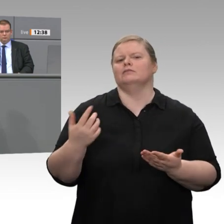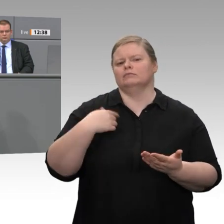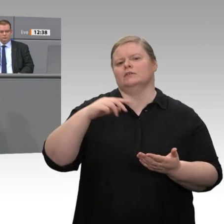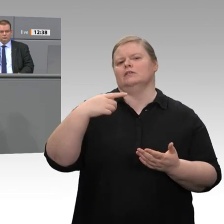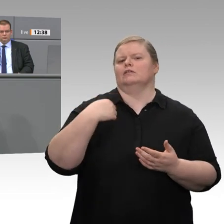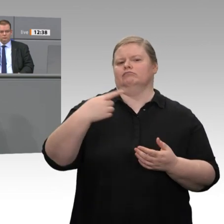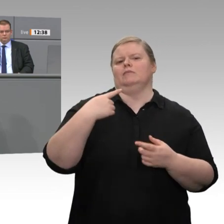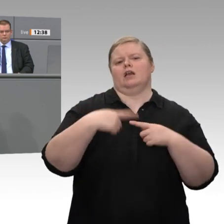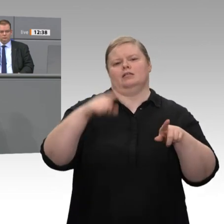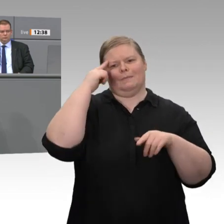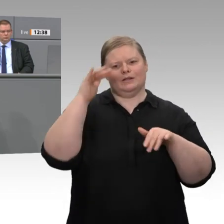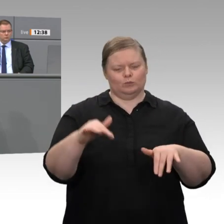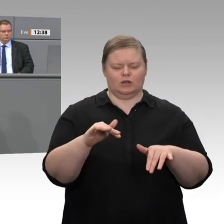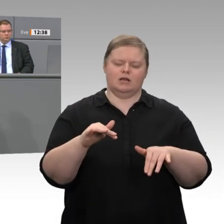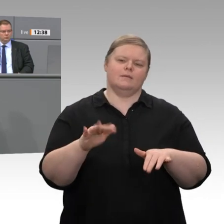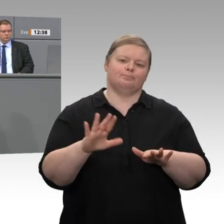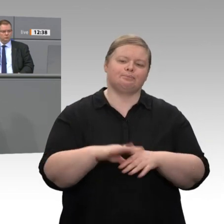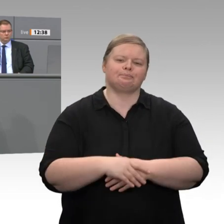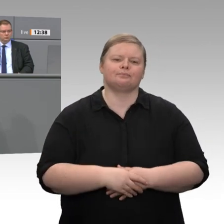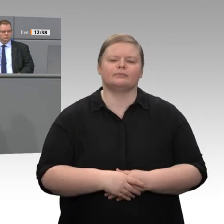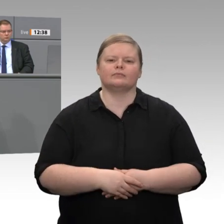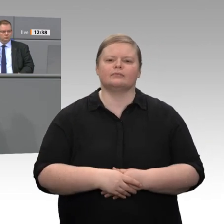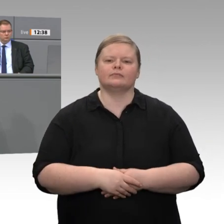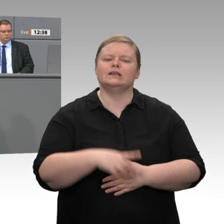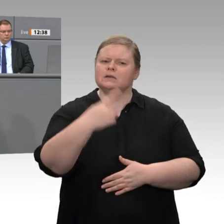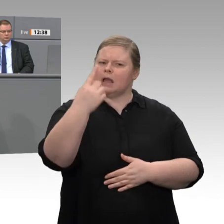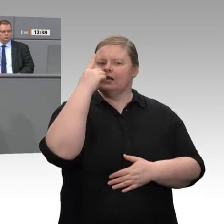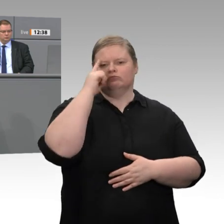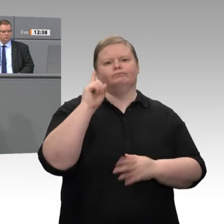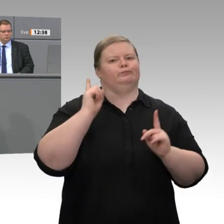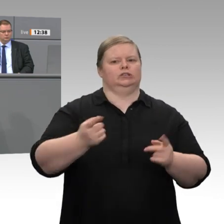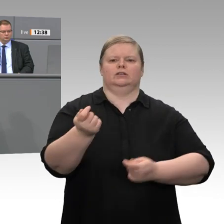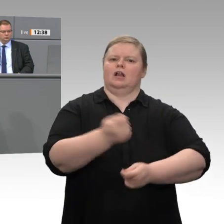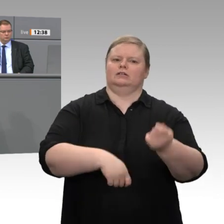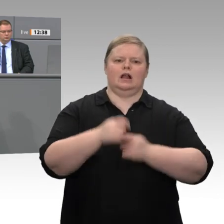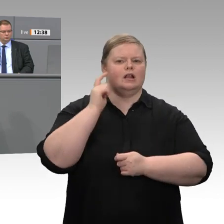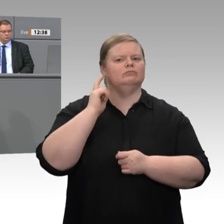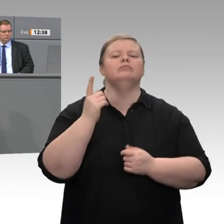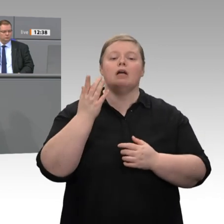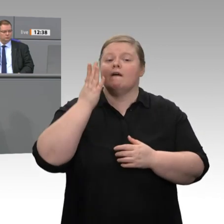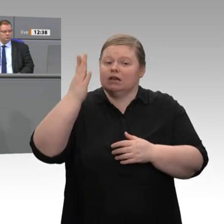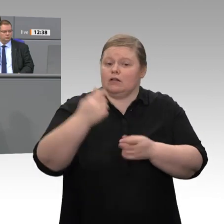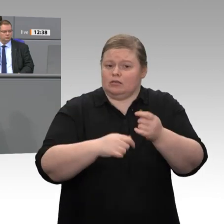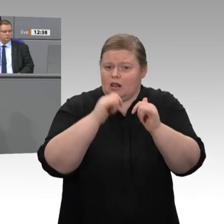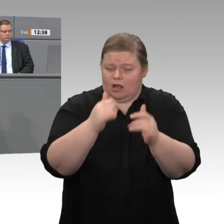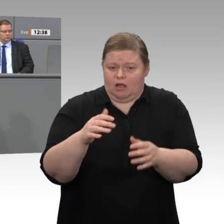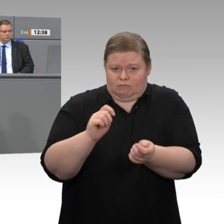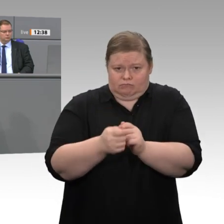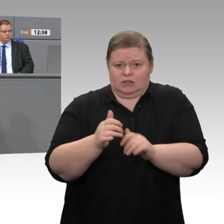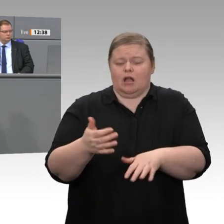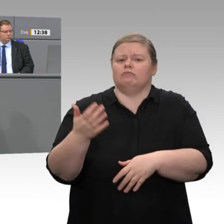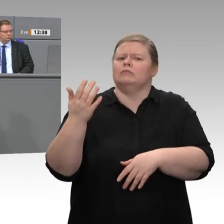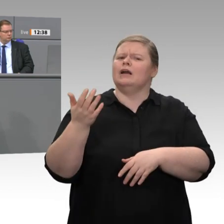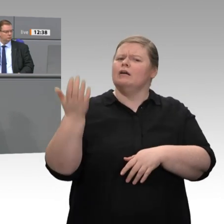müsse jetzt gehandelt werden. Ich kann nur feststellen, es wird ja längst gehandelt, nämlich seit August letzten